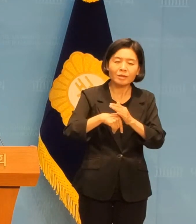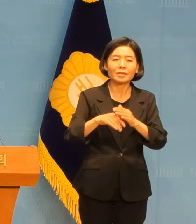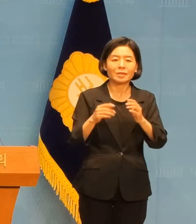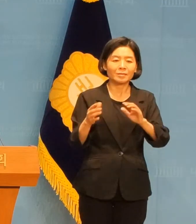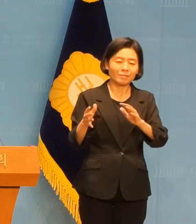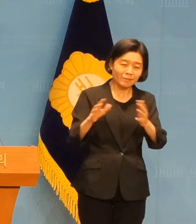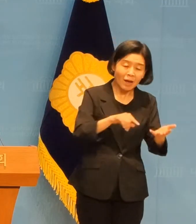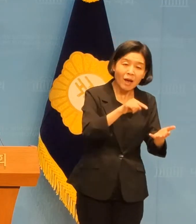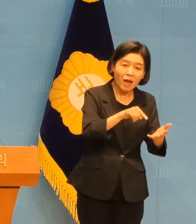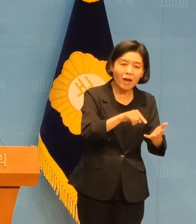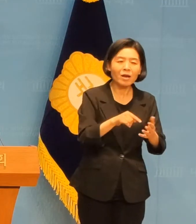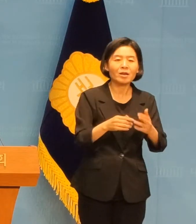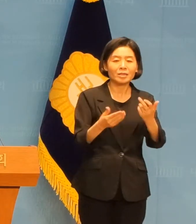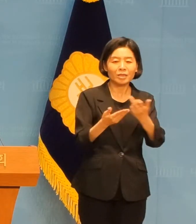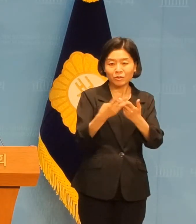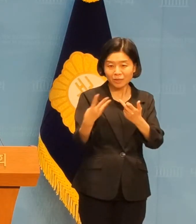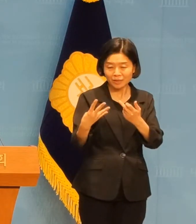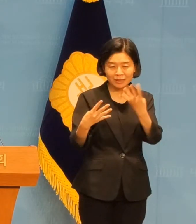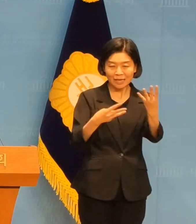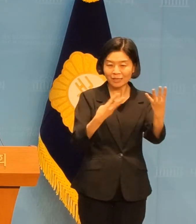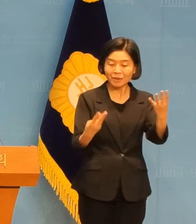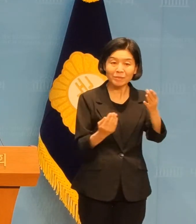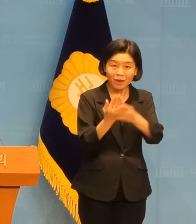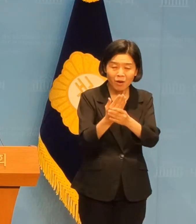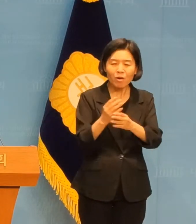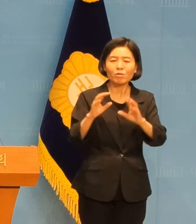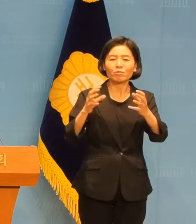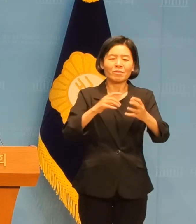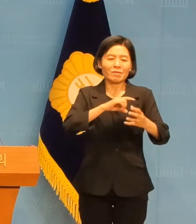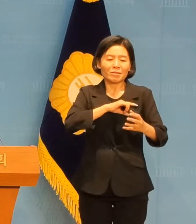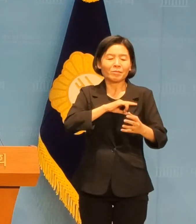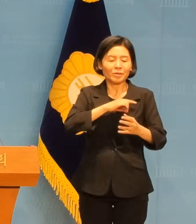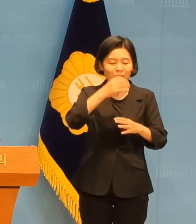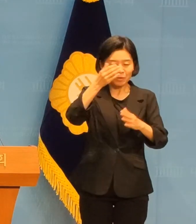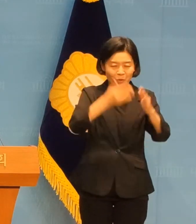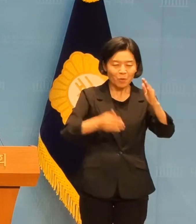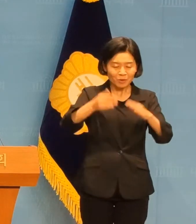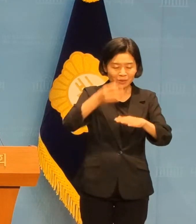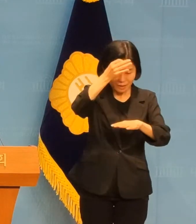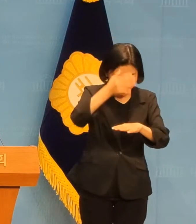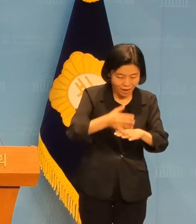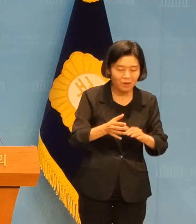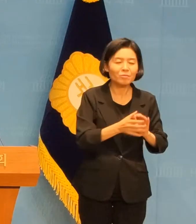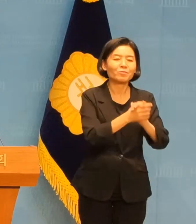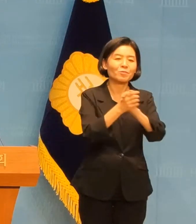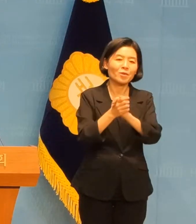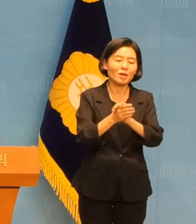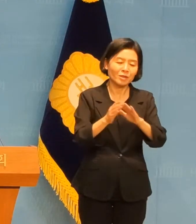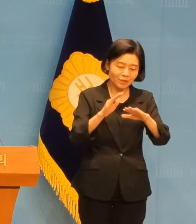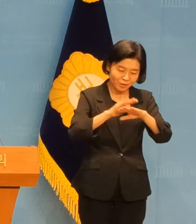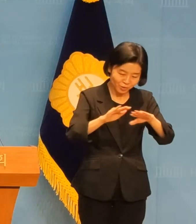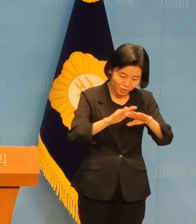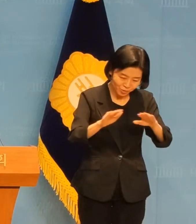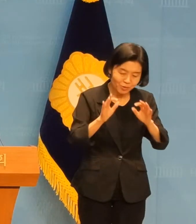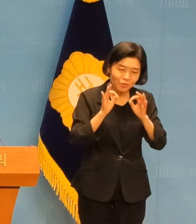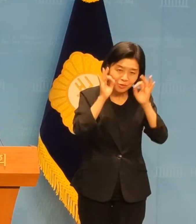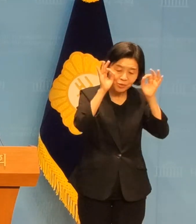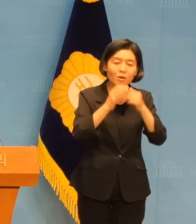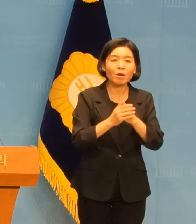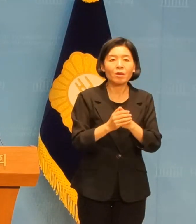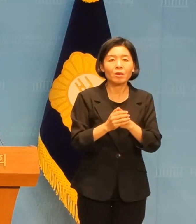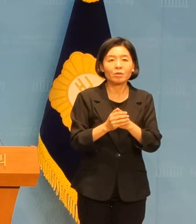이름으로 공식 사과하며 화해와 치유의 길을 열었습니다. 또한 제주